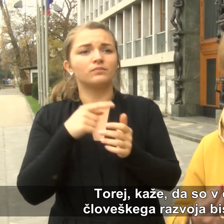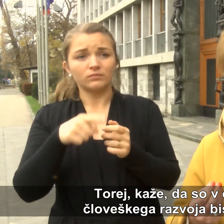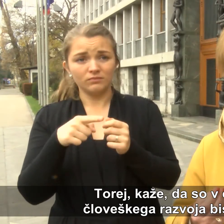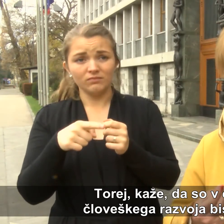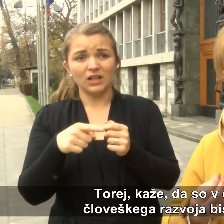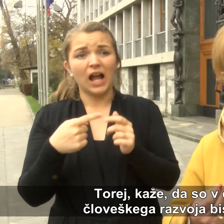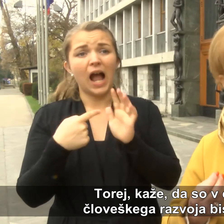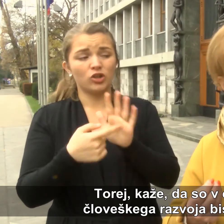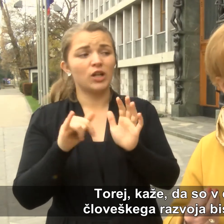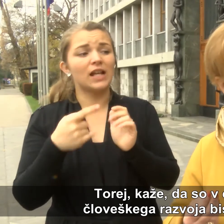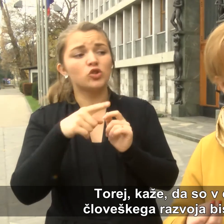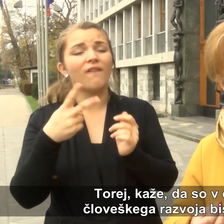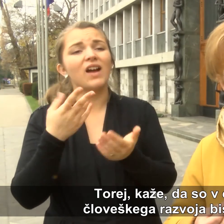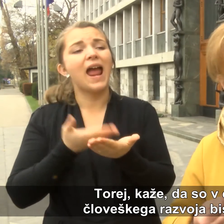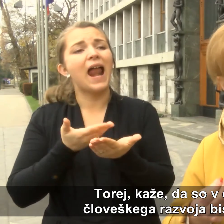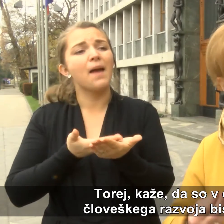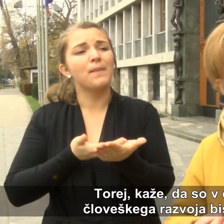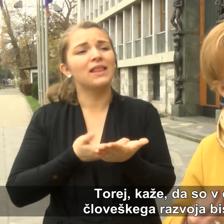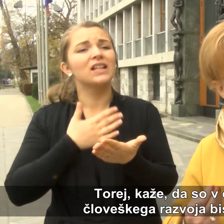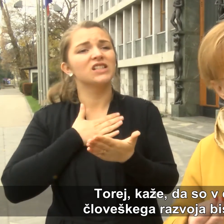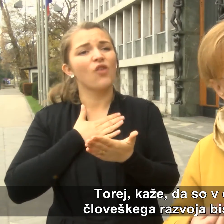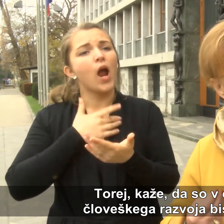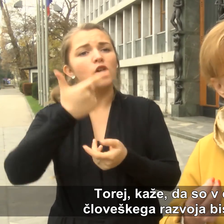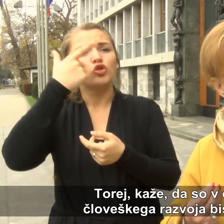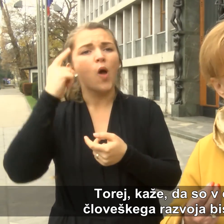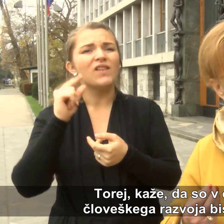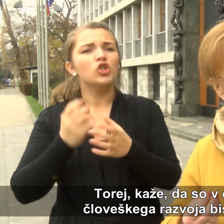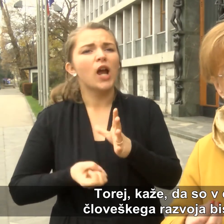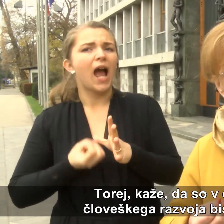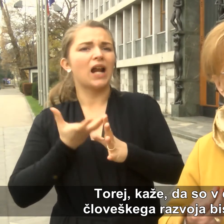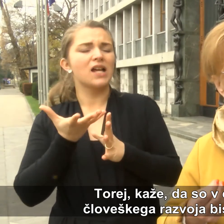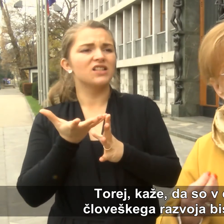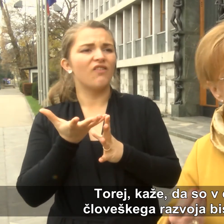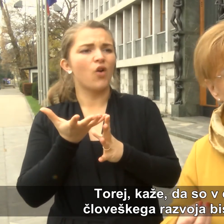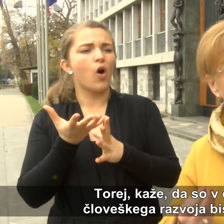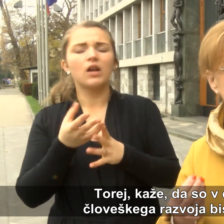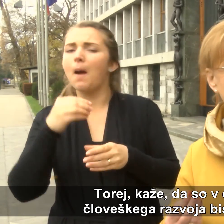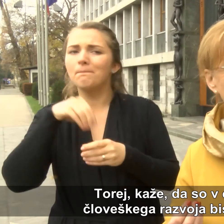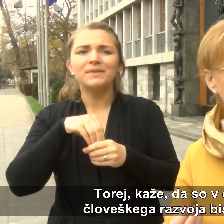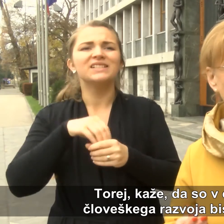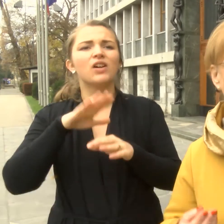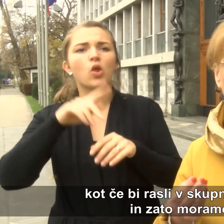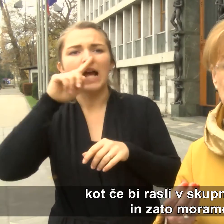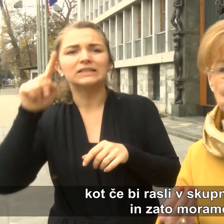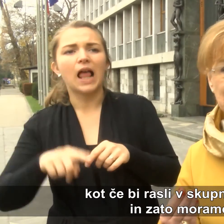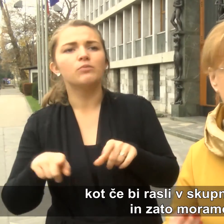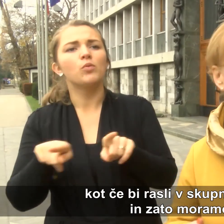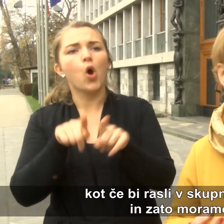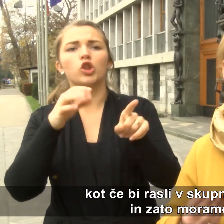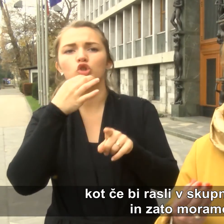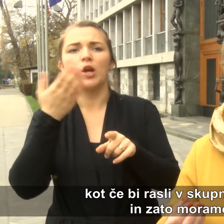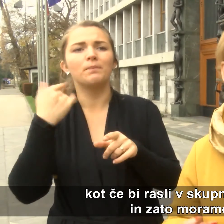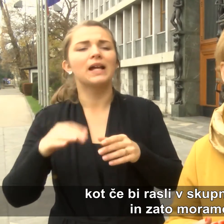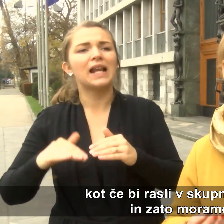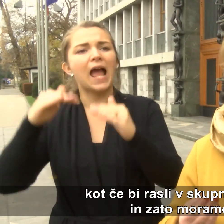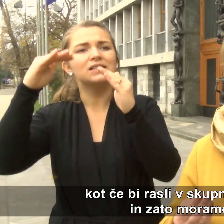da so v elementih svojega človeškega razvoja bistveno na slabšem, kot če bi rasli v skupnosti mame